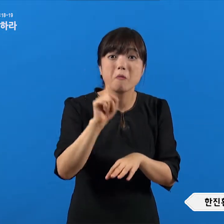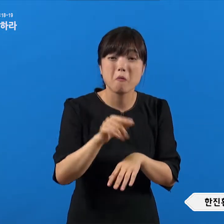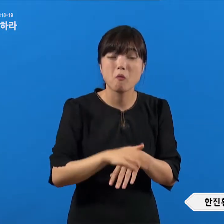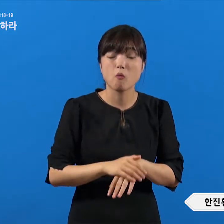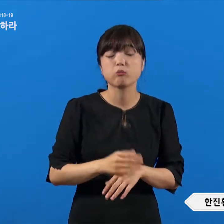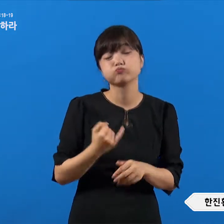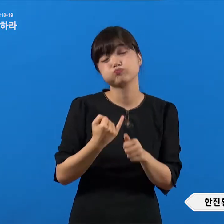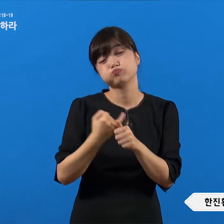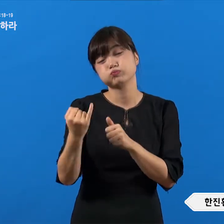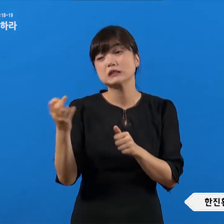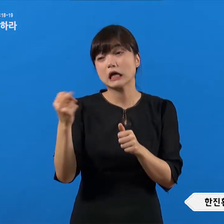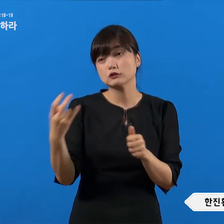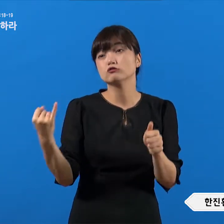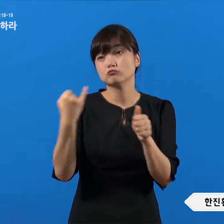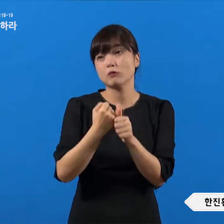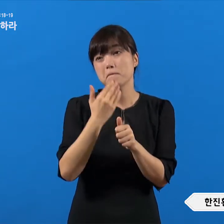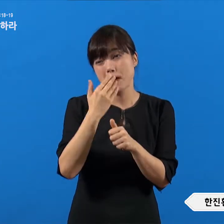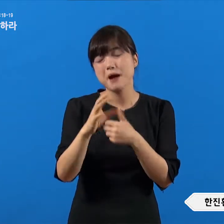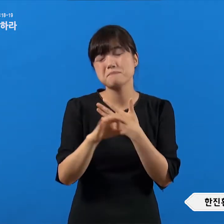되든지 상관없어요.